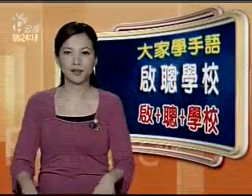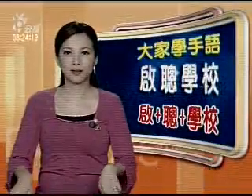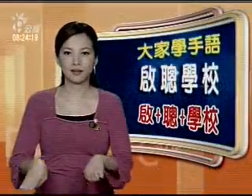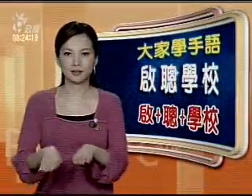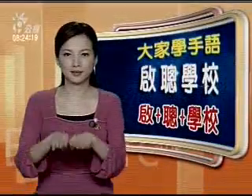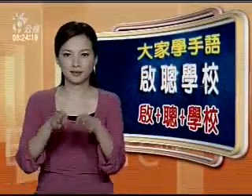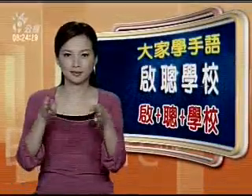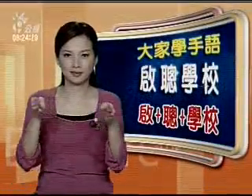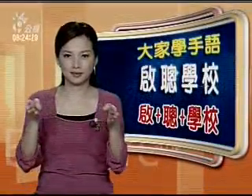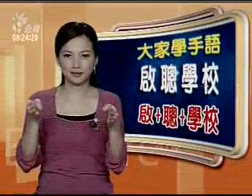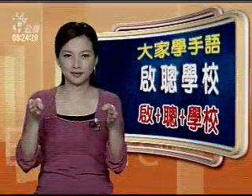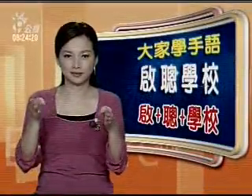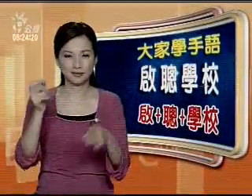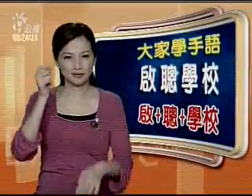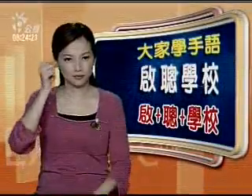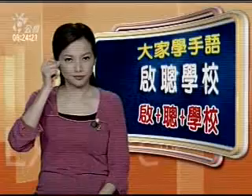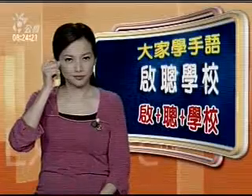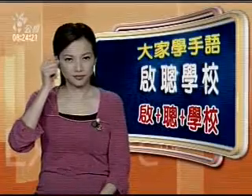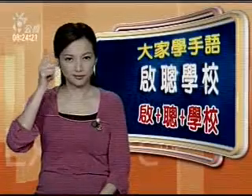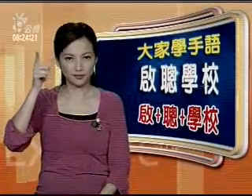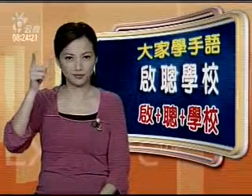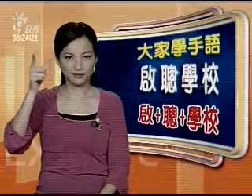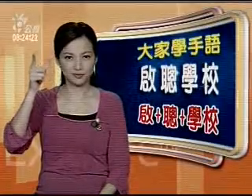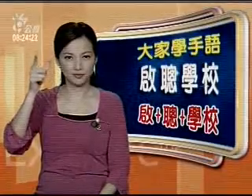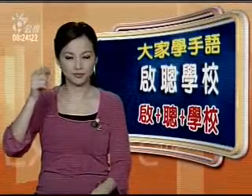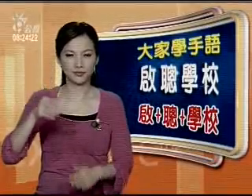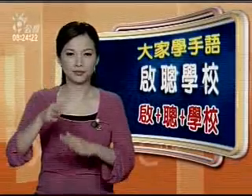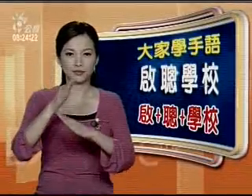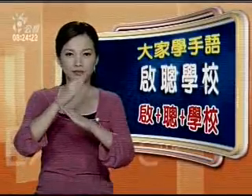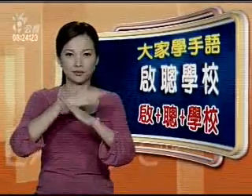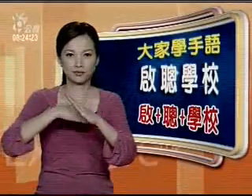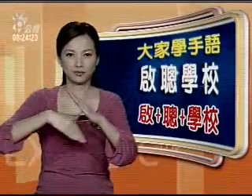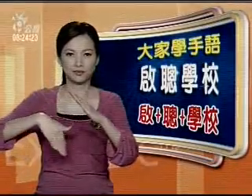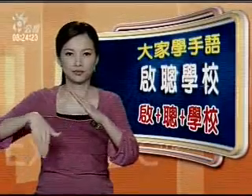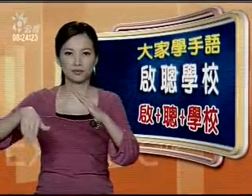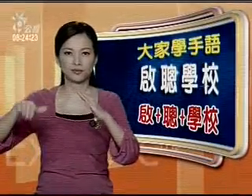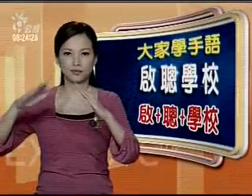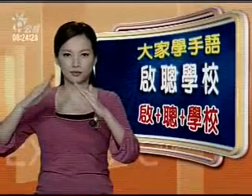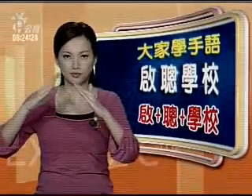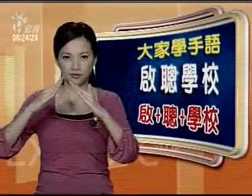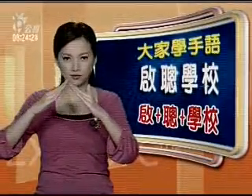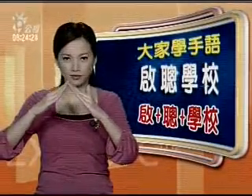字启聪学校，